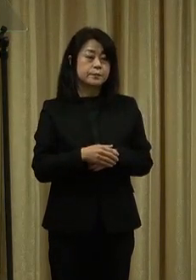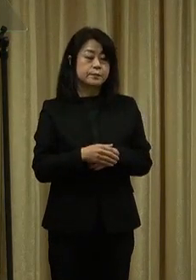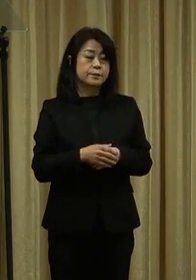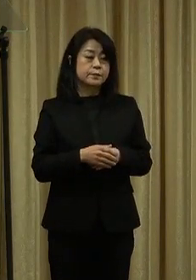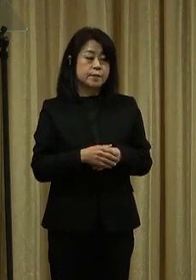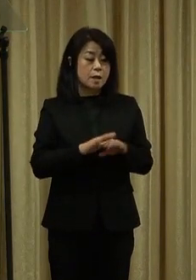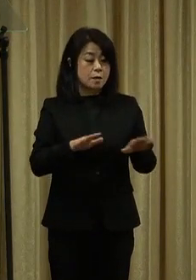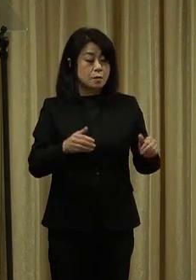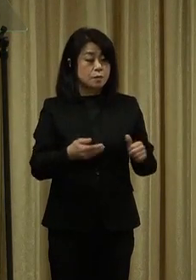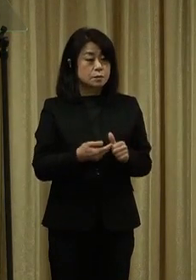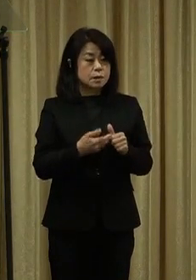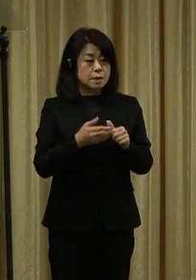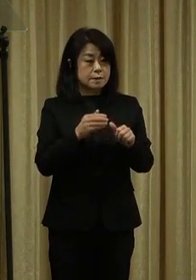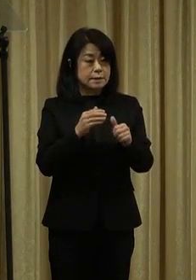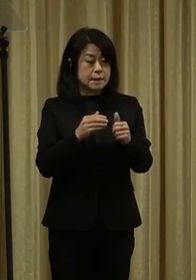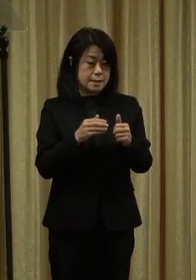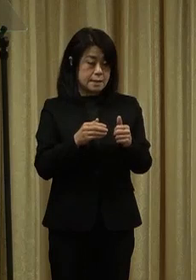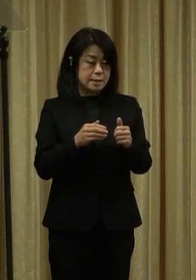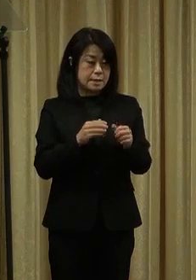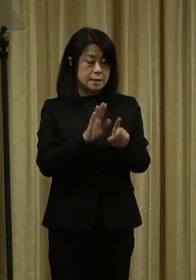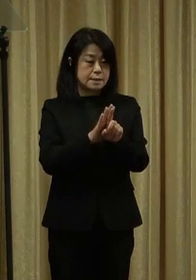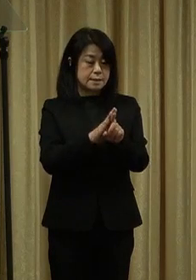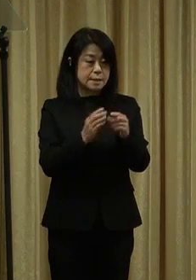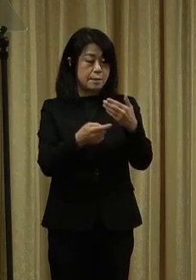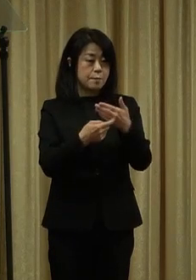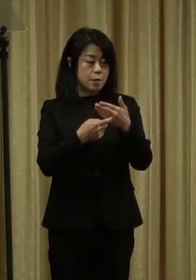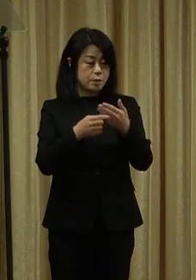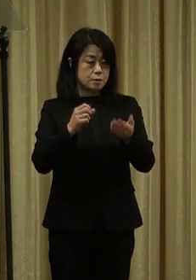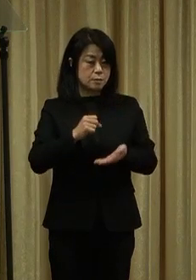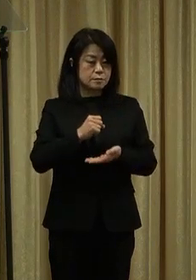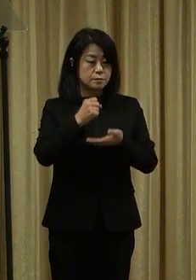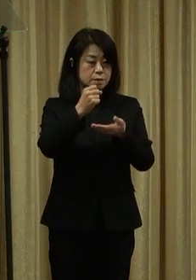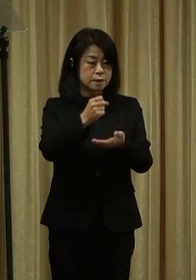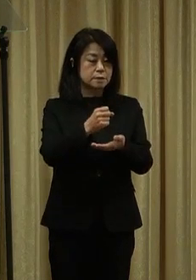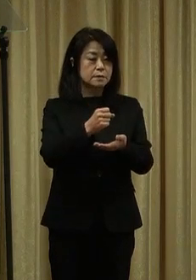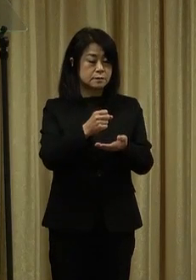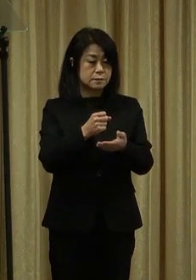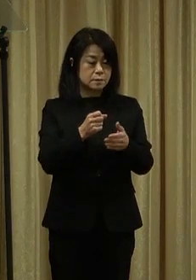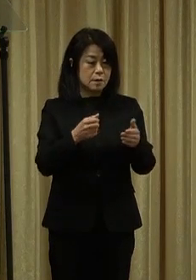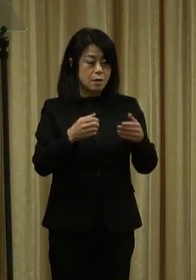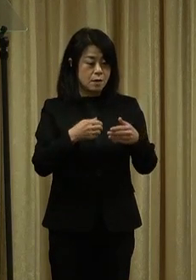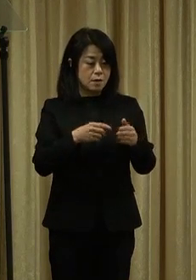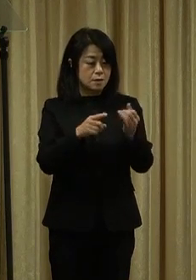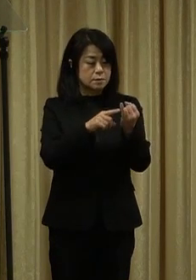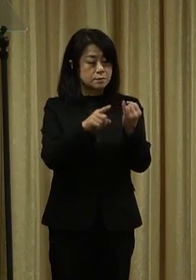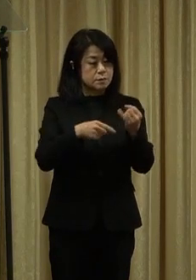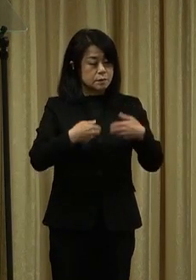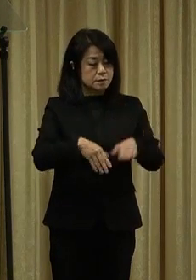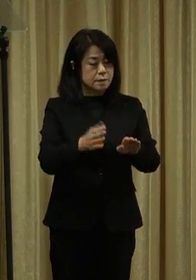また子育て支援ポイント制度の展開や産前産後ヘルパー派遣事業の実施、